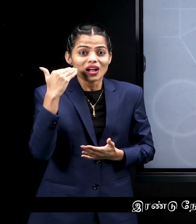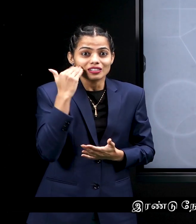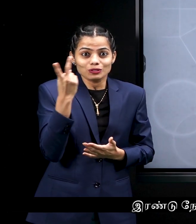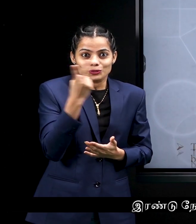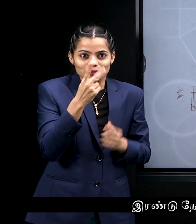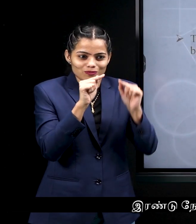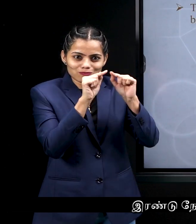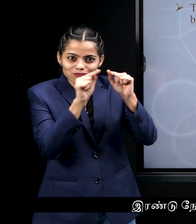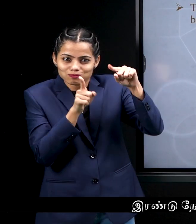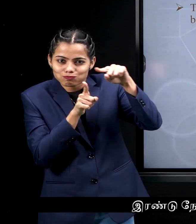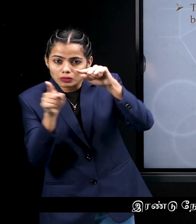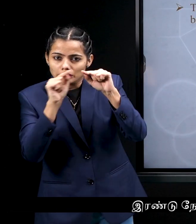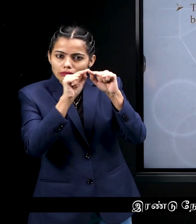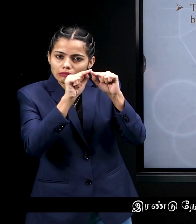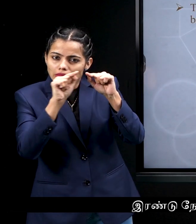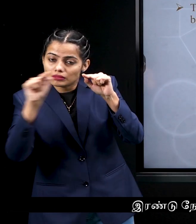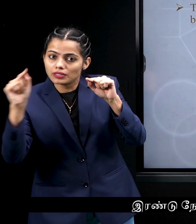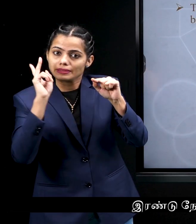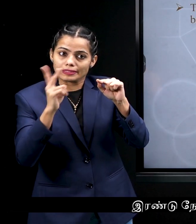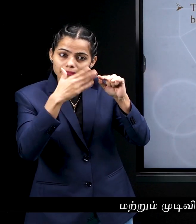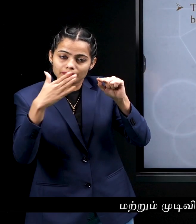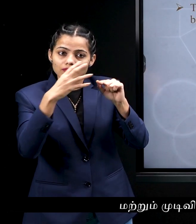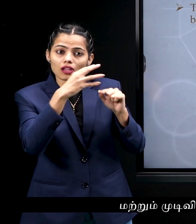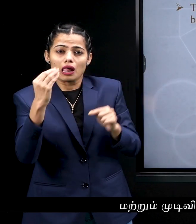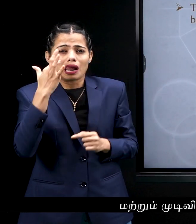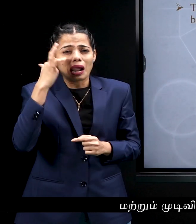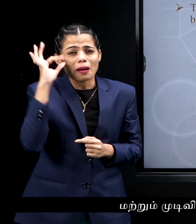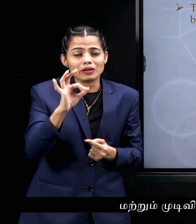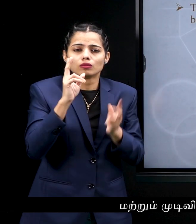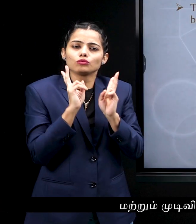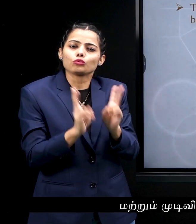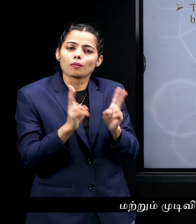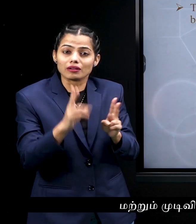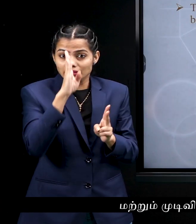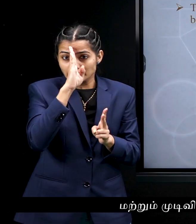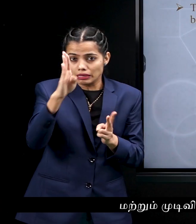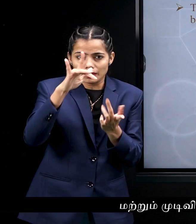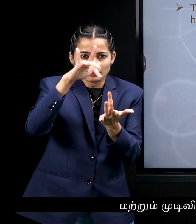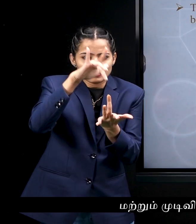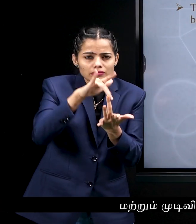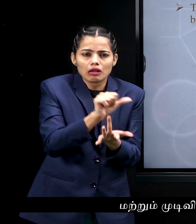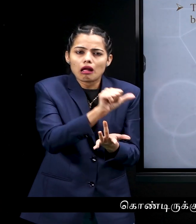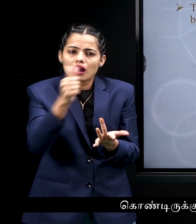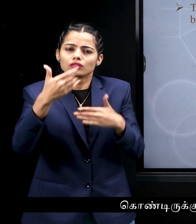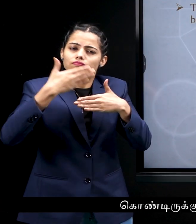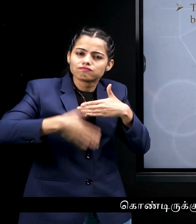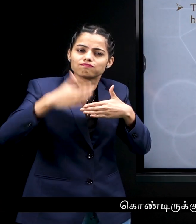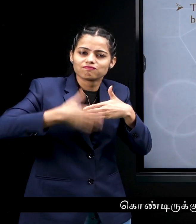இரண்டு நேர்க்கோடுகள் ஒன்றுடன் ஒன்று நகரும்போது மற்றும் முடிவிலி வரை ஒன்றுக்கொன்று நிலையான தூரத்தை கொண்டிருக்கும்போது